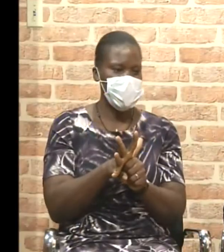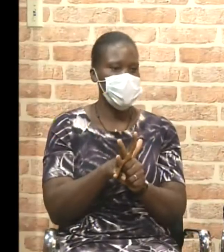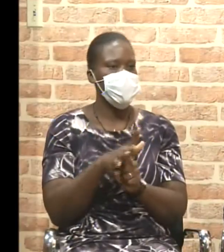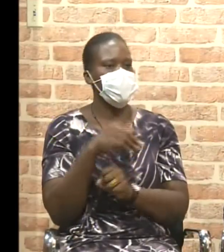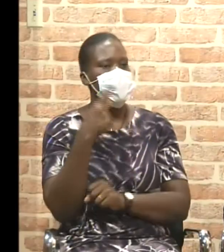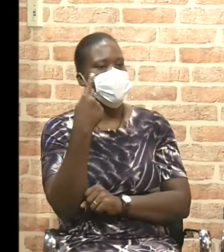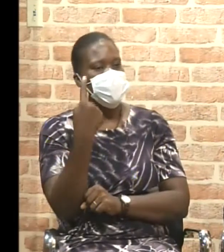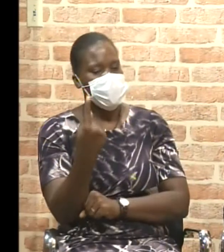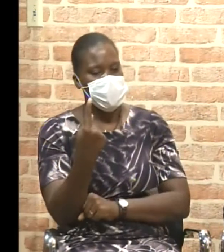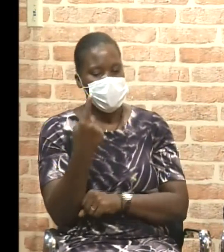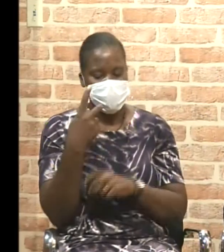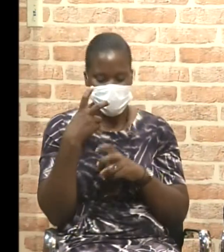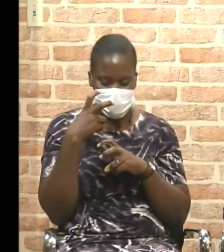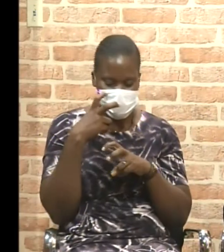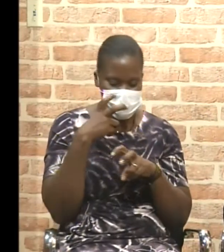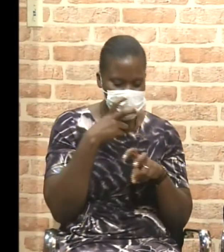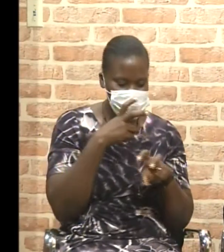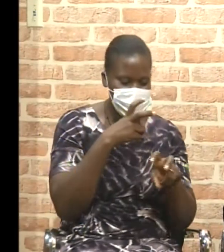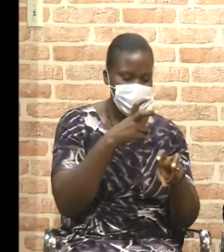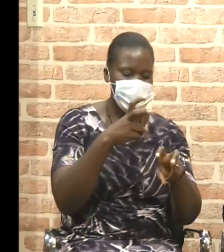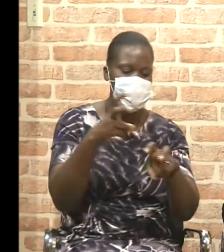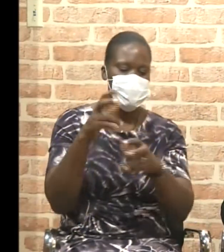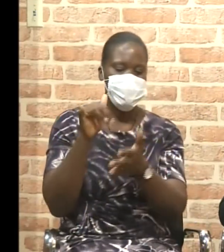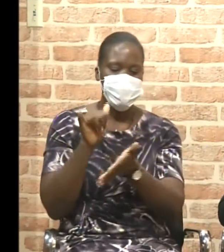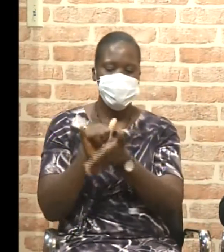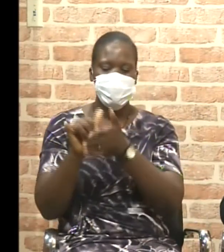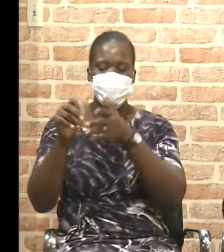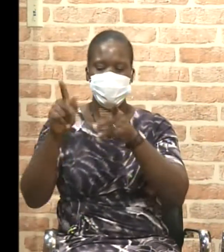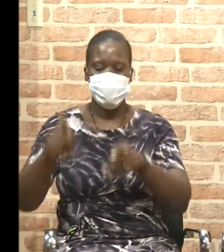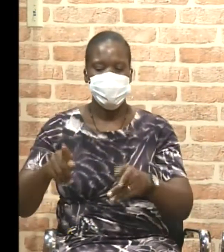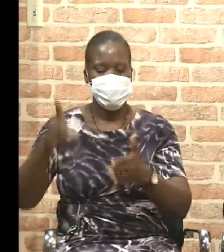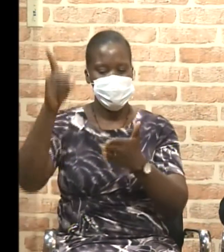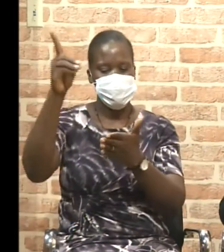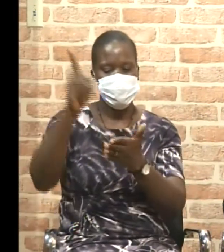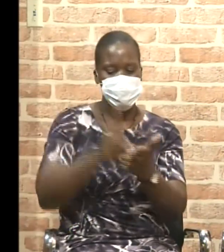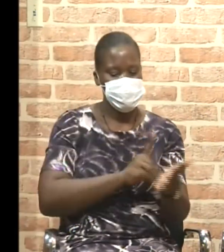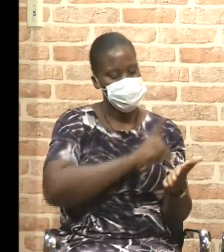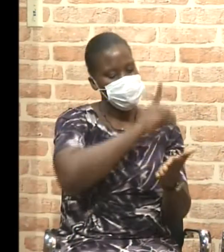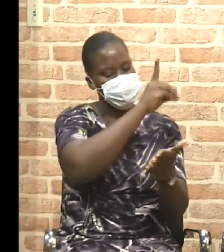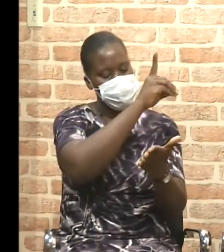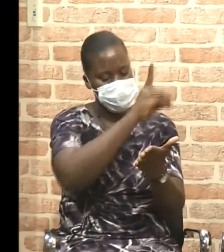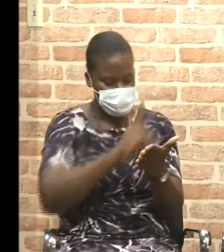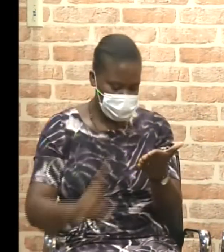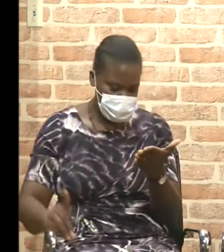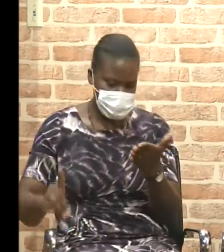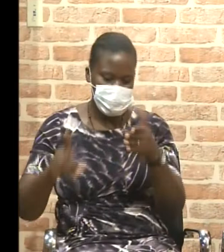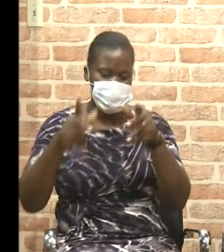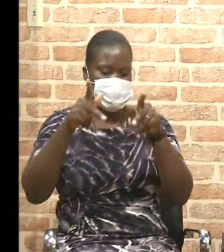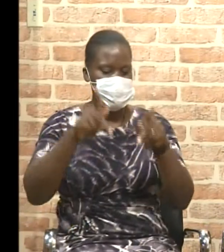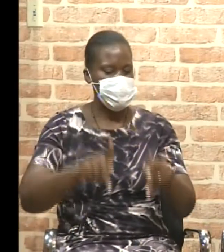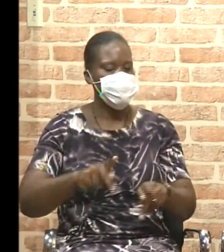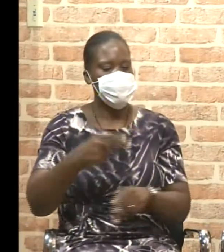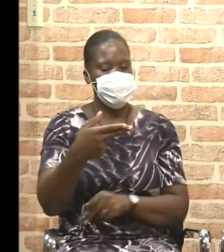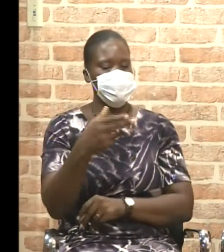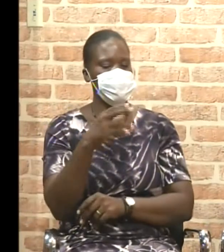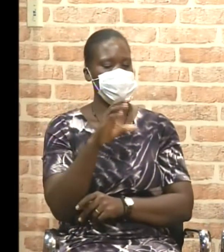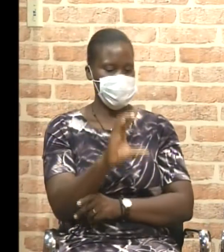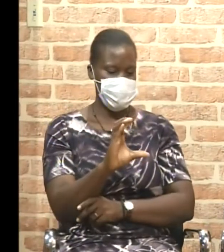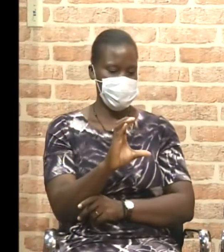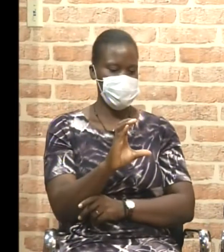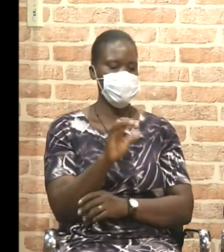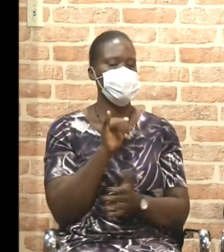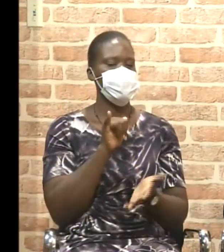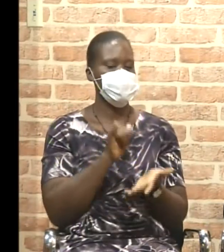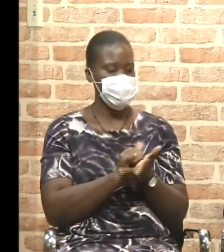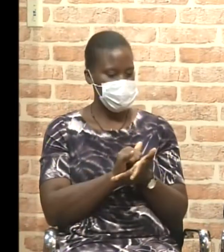important, c'est veiller à ce que ça, mon yo a dit, pas discriminant envers les gens qui sont handicapés. Et c'est pour ça que